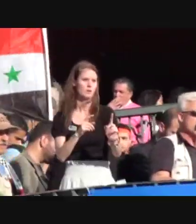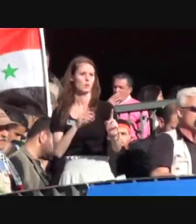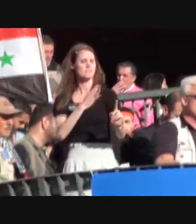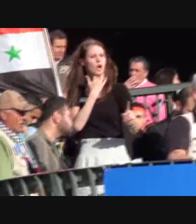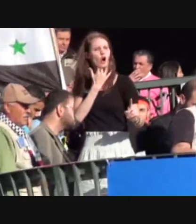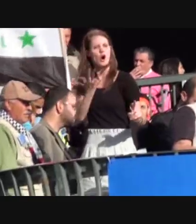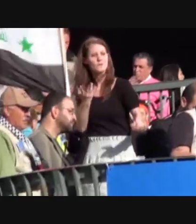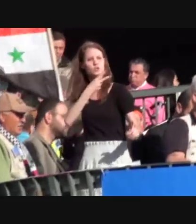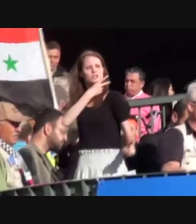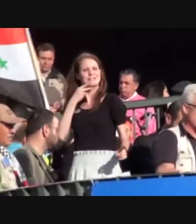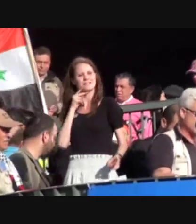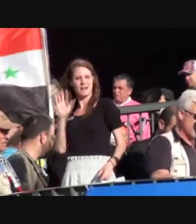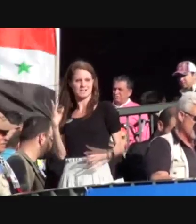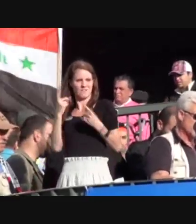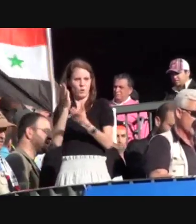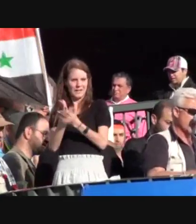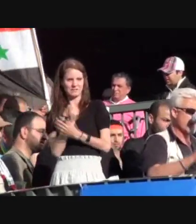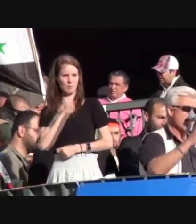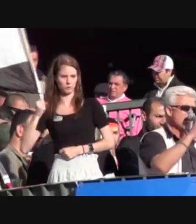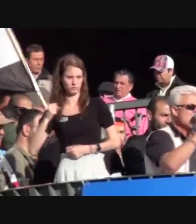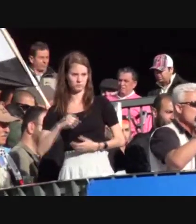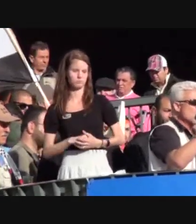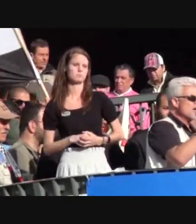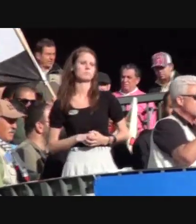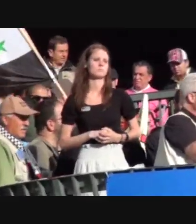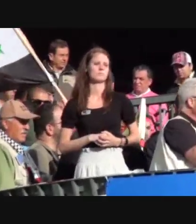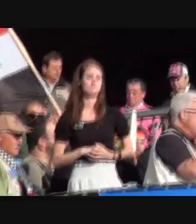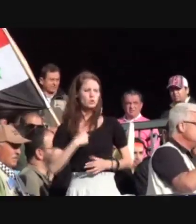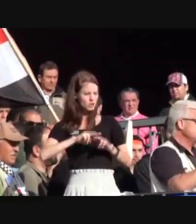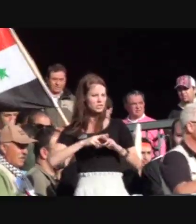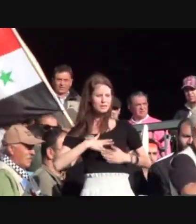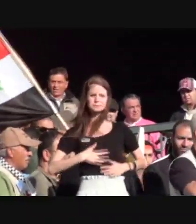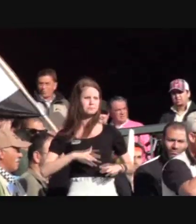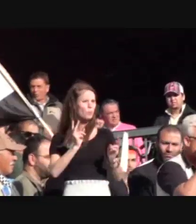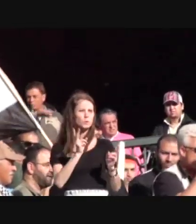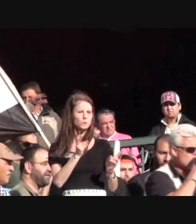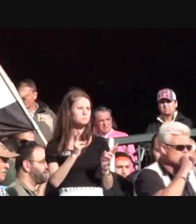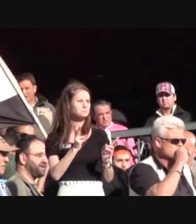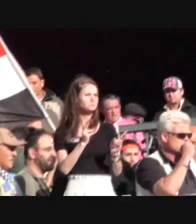avsky över Israels folkrättsbrott. Och jag känner